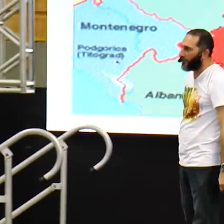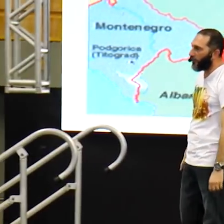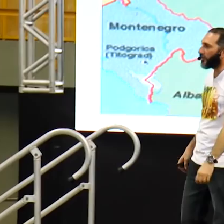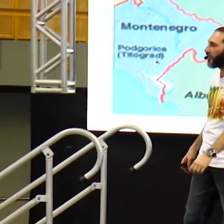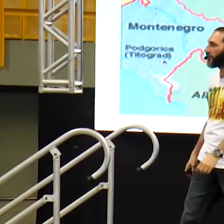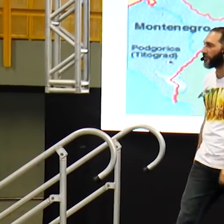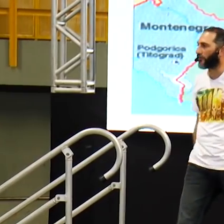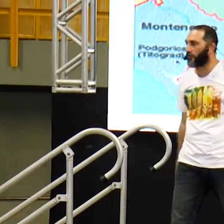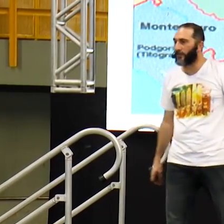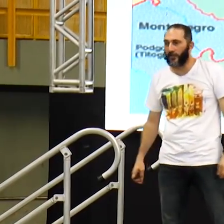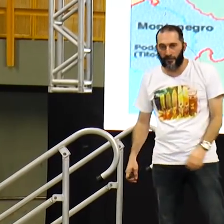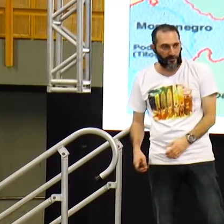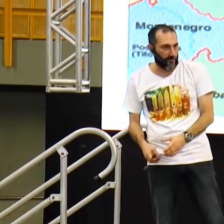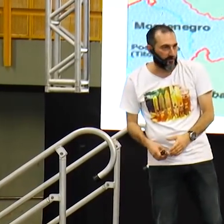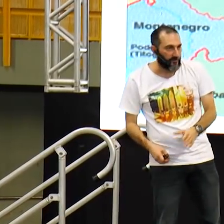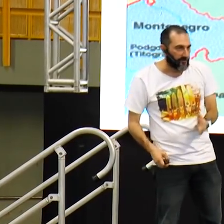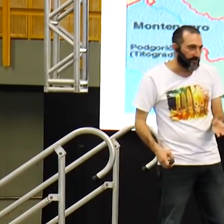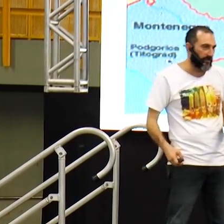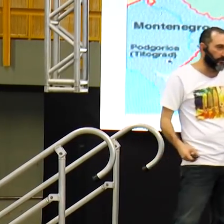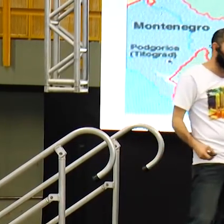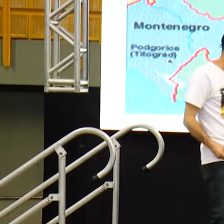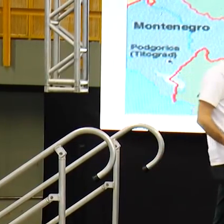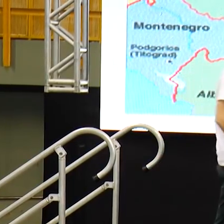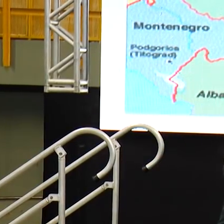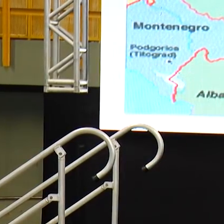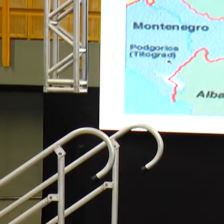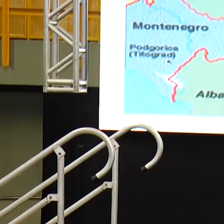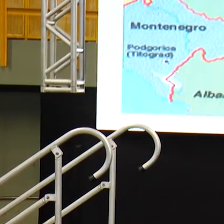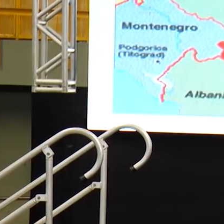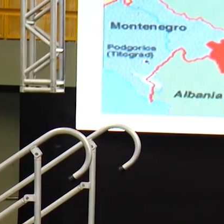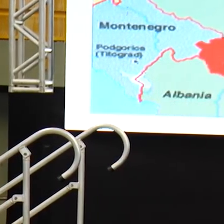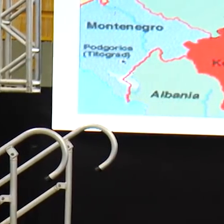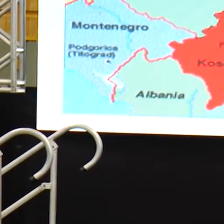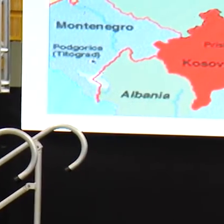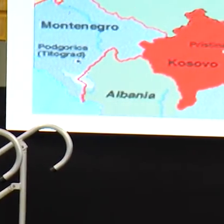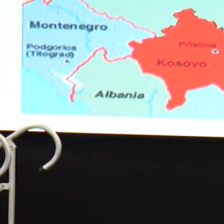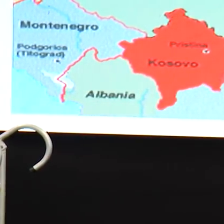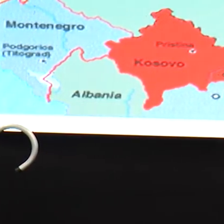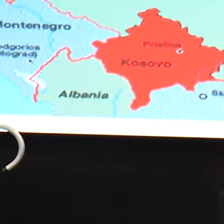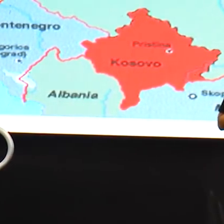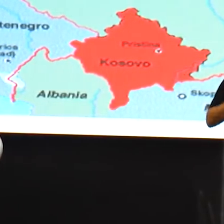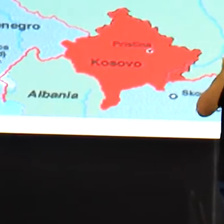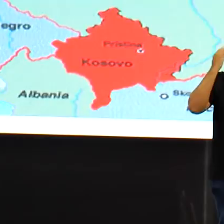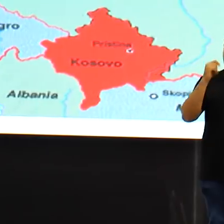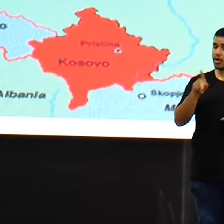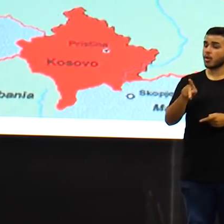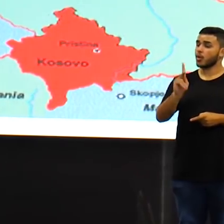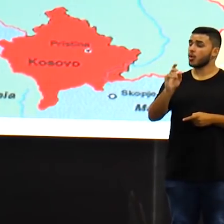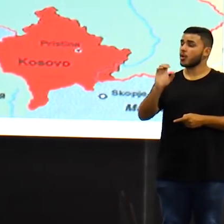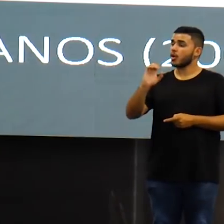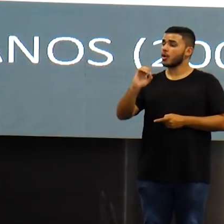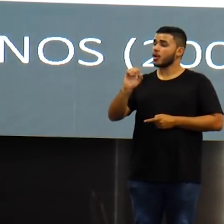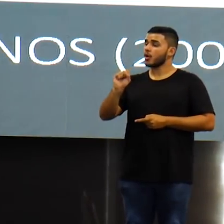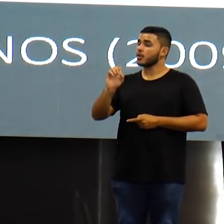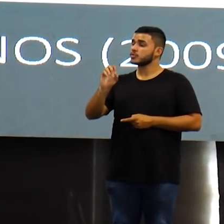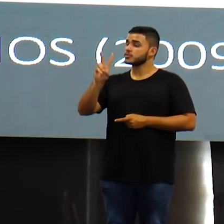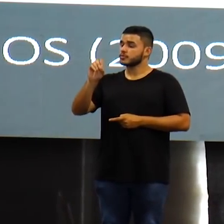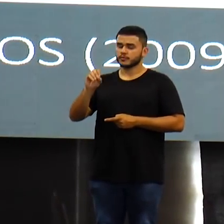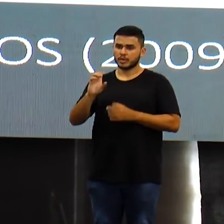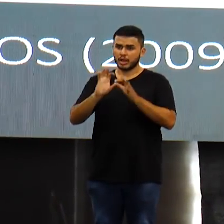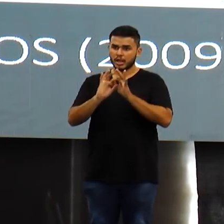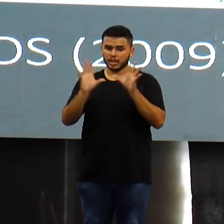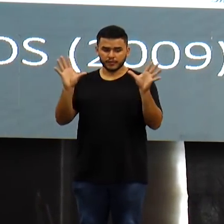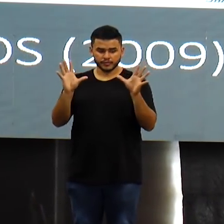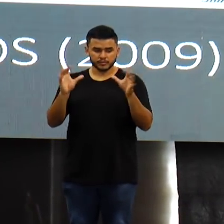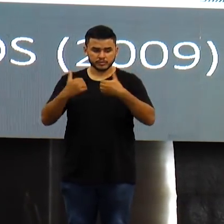perpétua por crimes contra a humanidade. Certo? Professor, então, Kosovo está